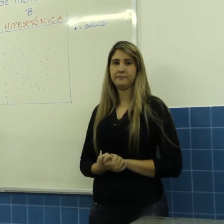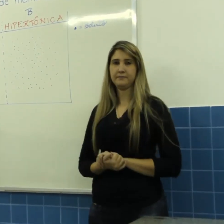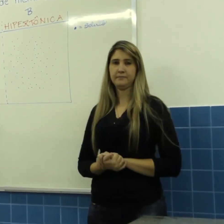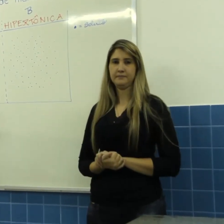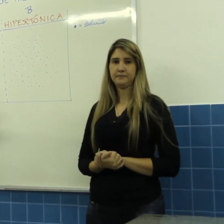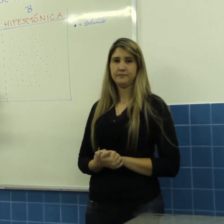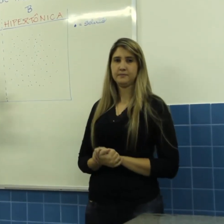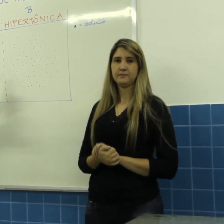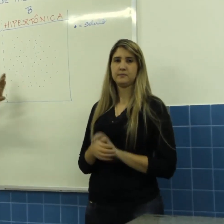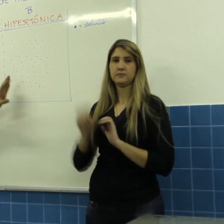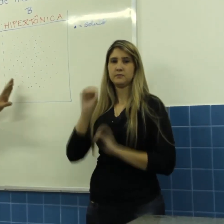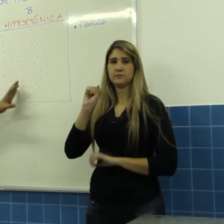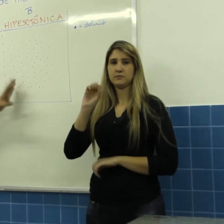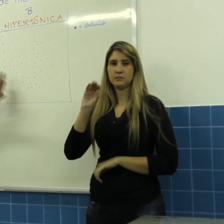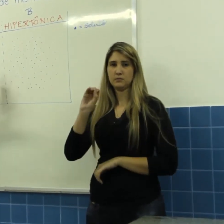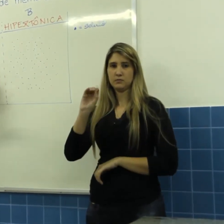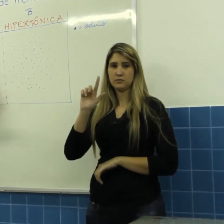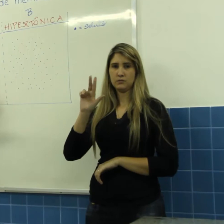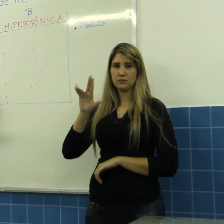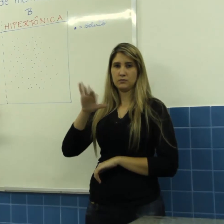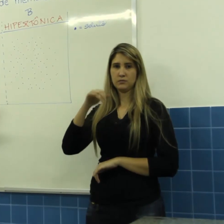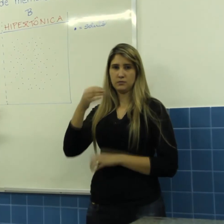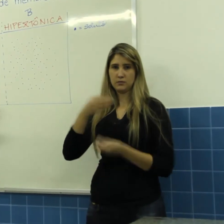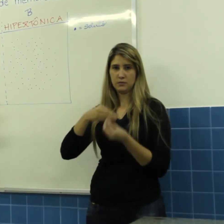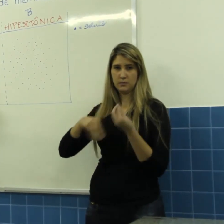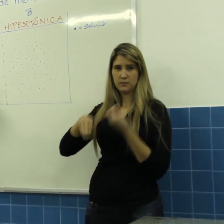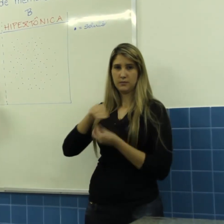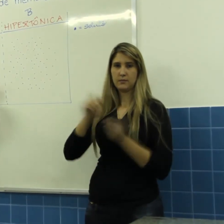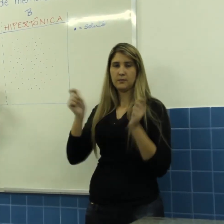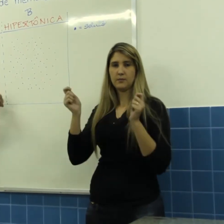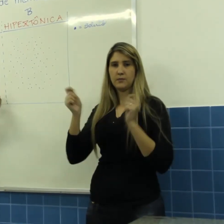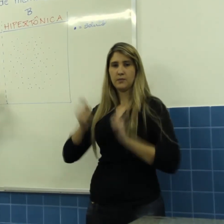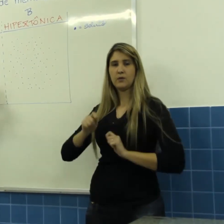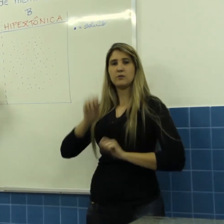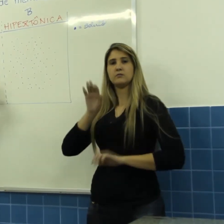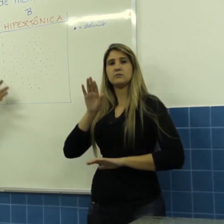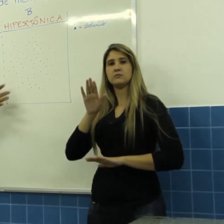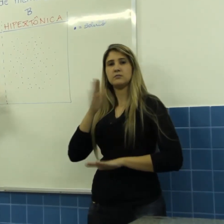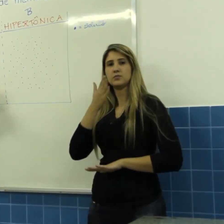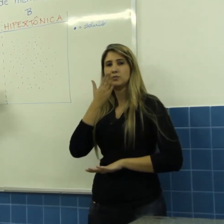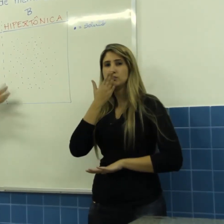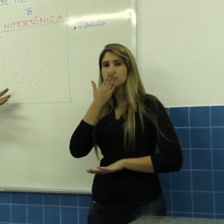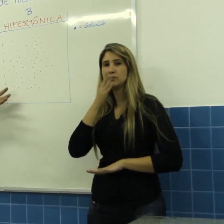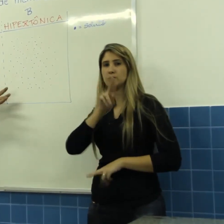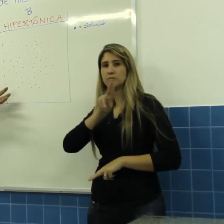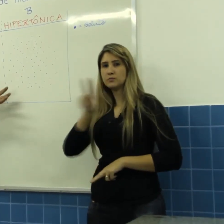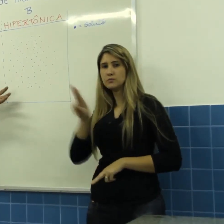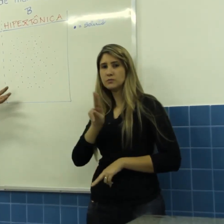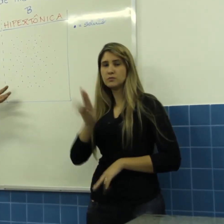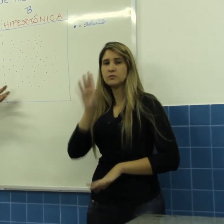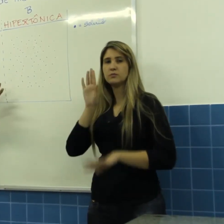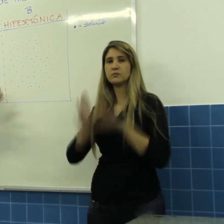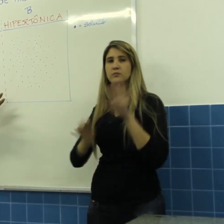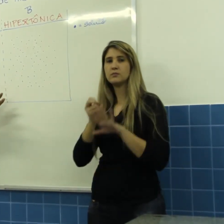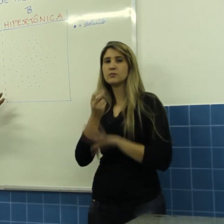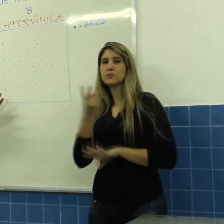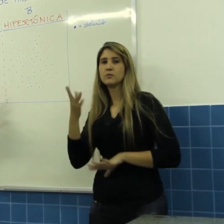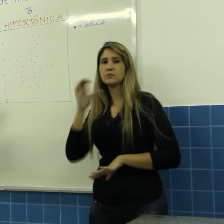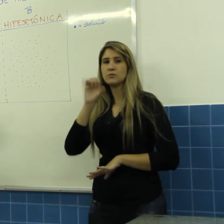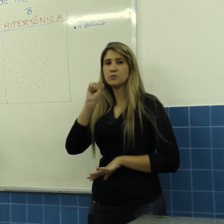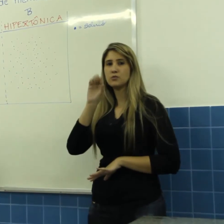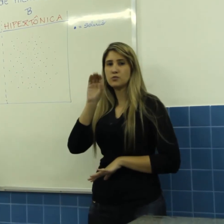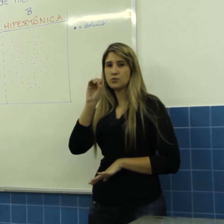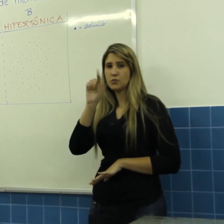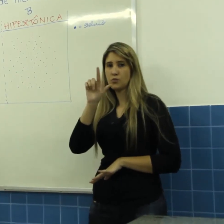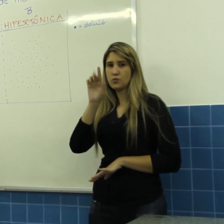Essas soluções, elas podem ser classificadas de acordo com a quantidade de soluto. É claro